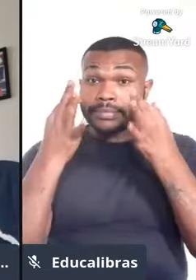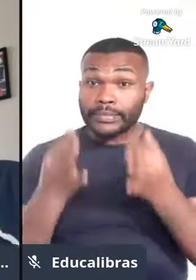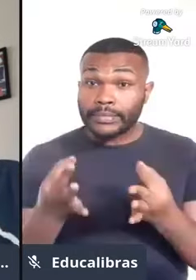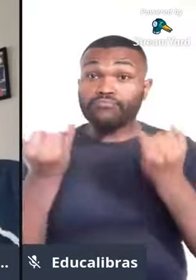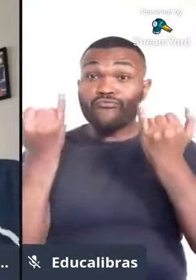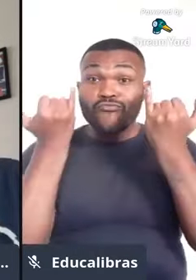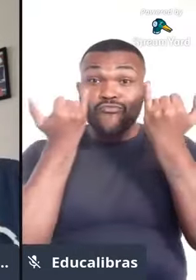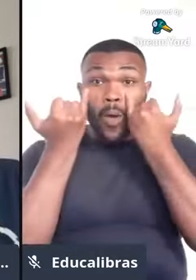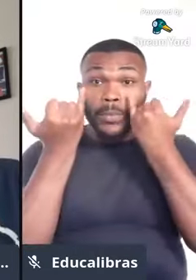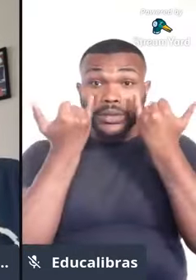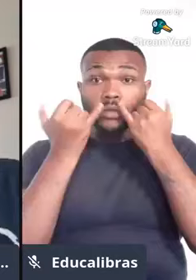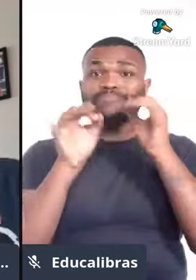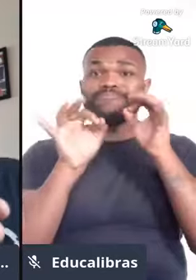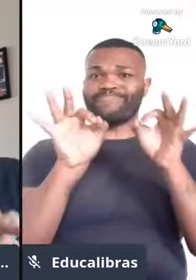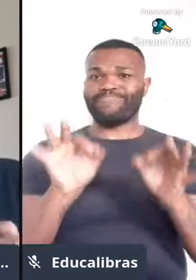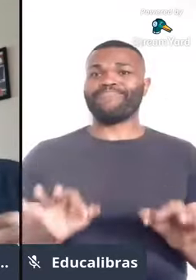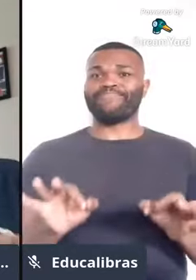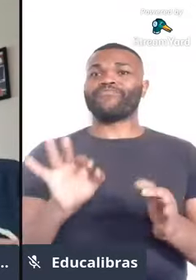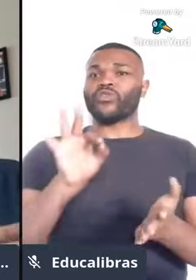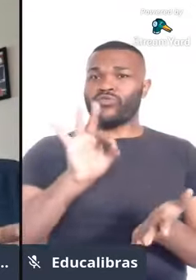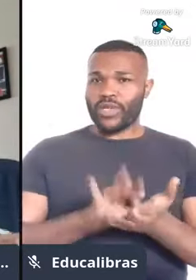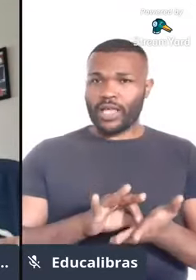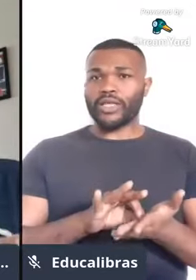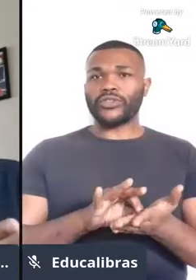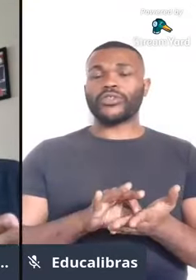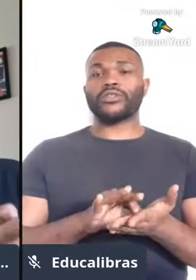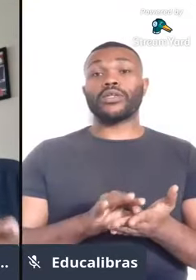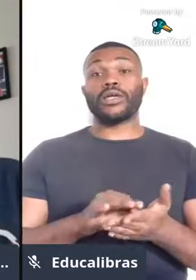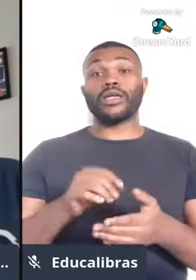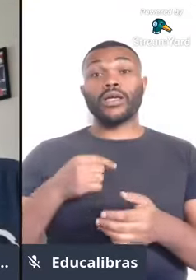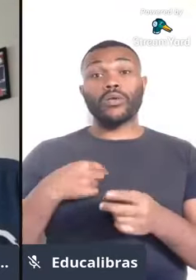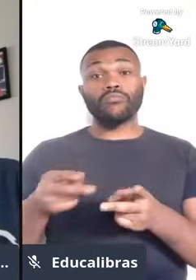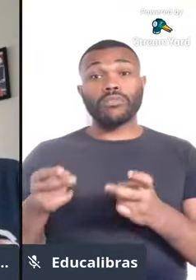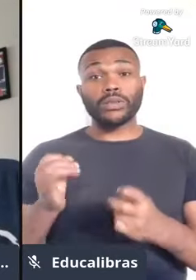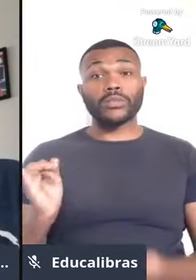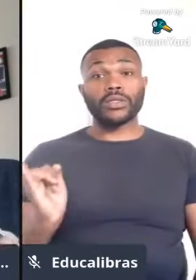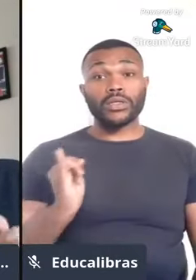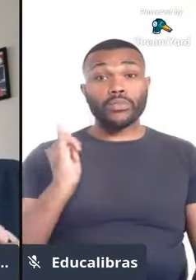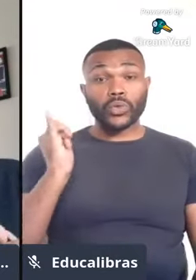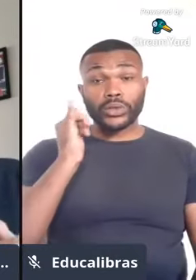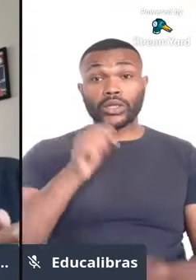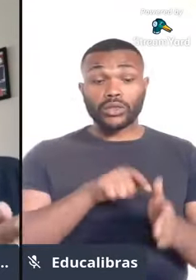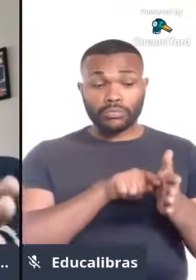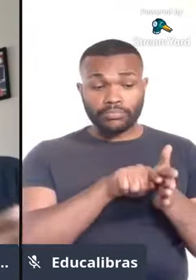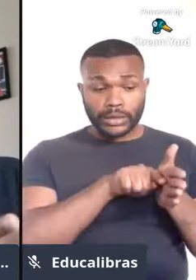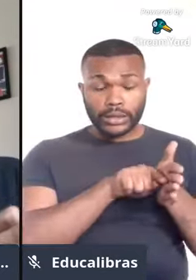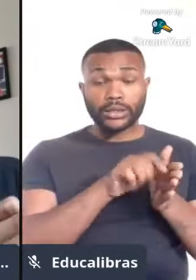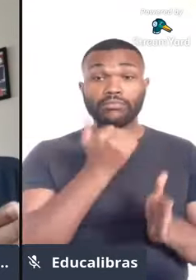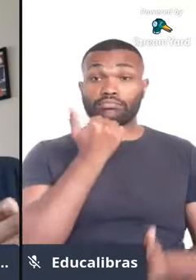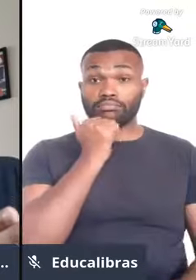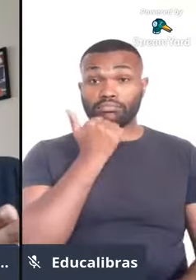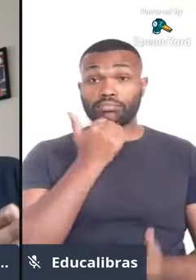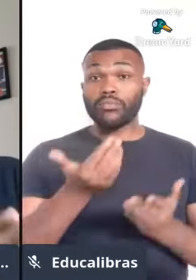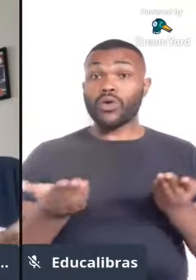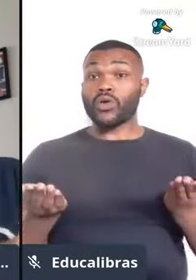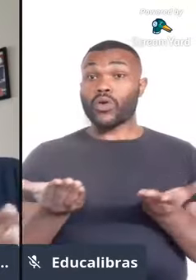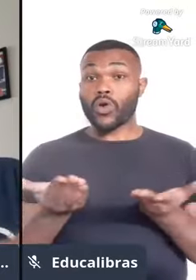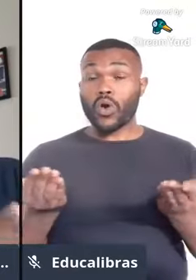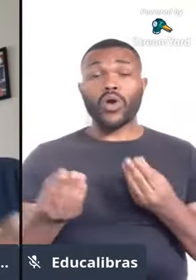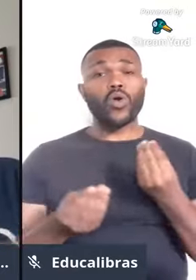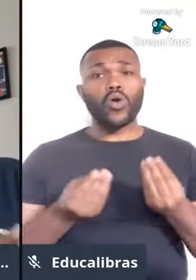concretas. Ficou muito claro para mim a importância do trabalho científico nesse momento, de que maneira a ciência